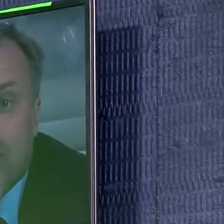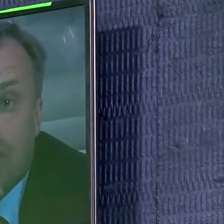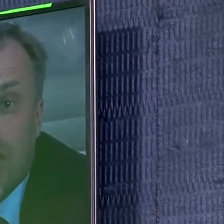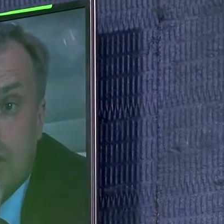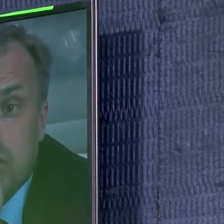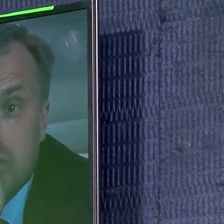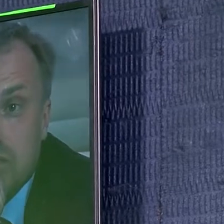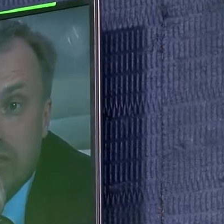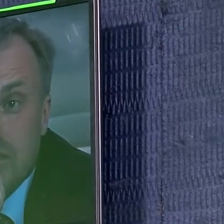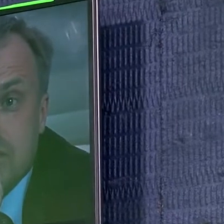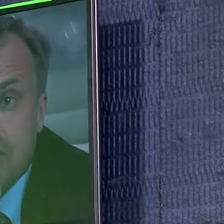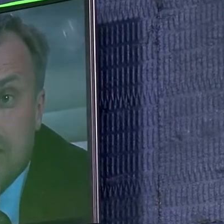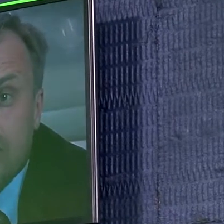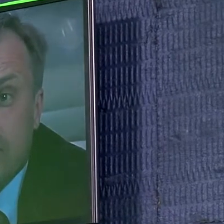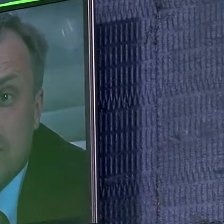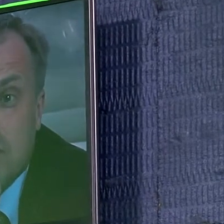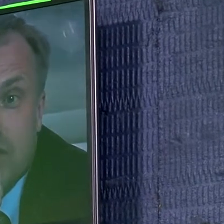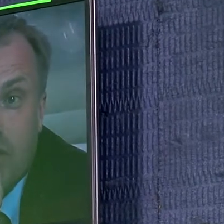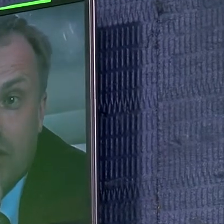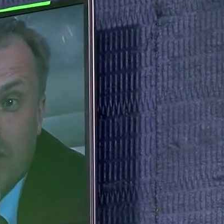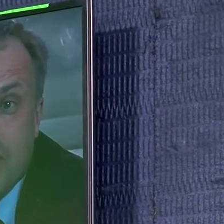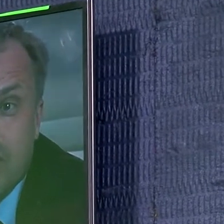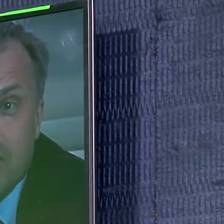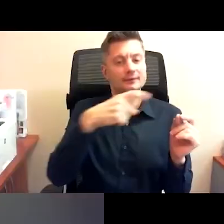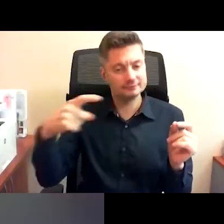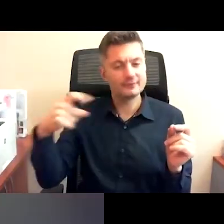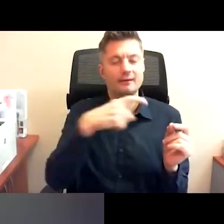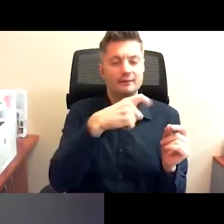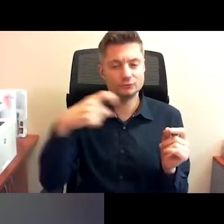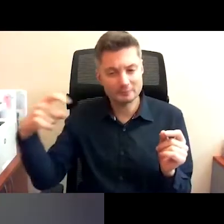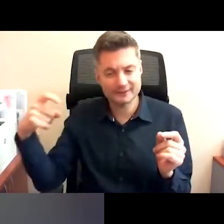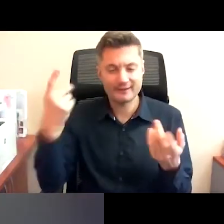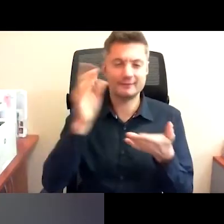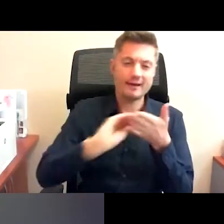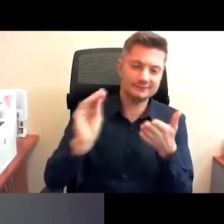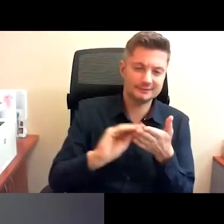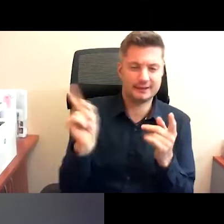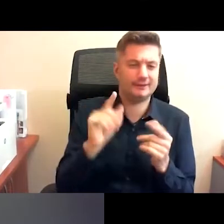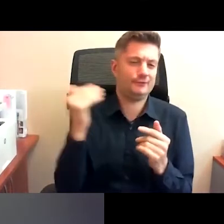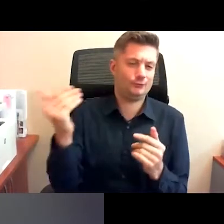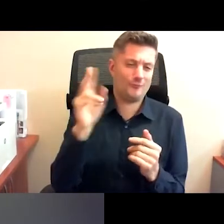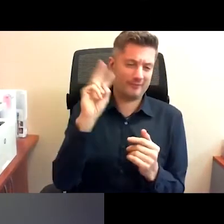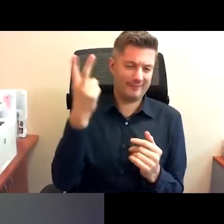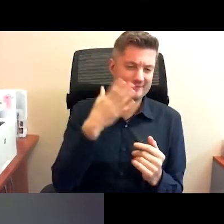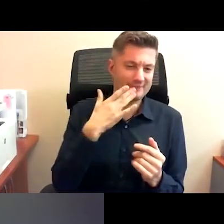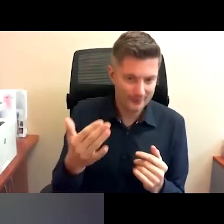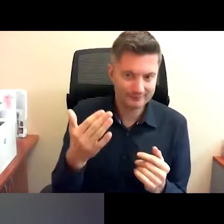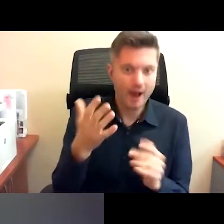Dokumentālās filmas ļoti viņu saizrauj, un viņiem ir svarīgi, ka tās ir viņu dzimtajā valodā, zīmju